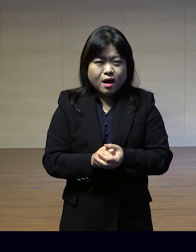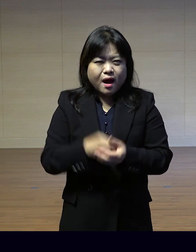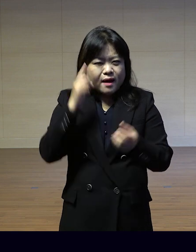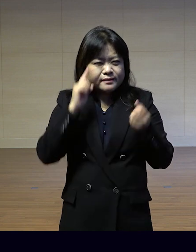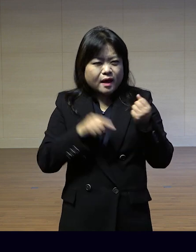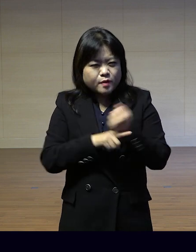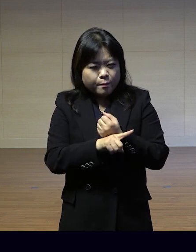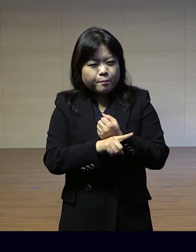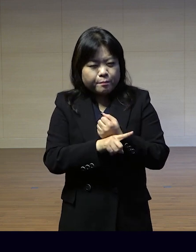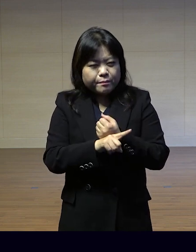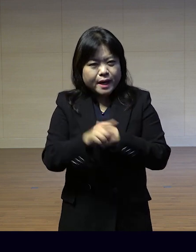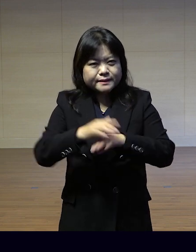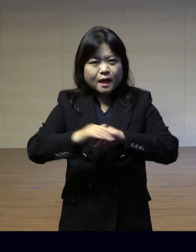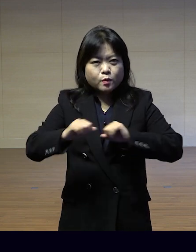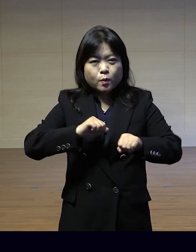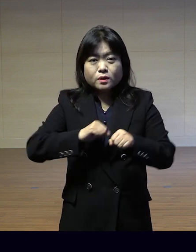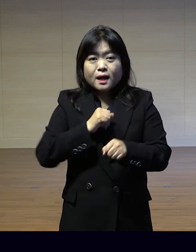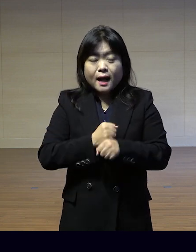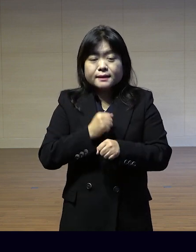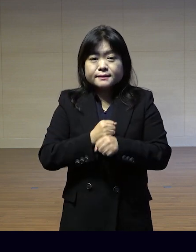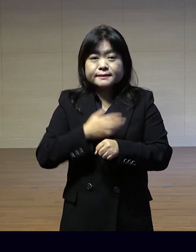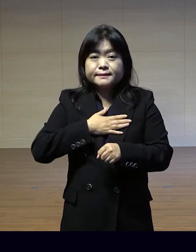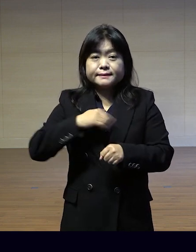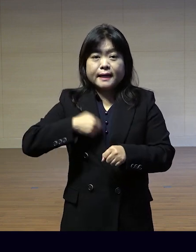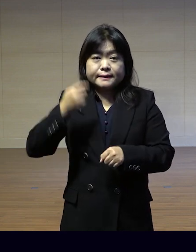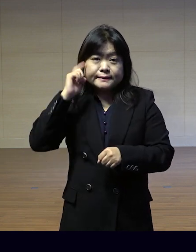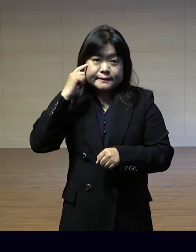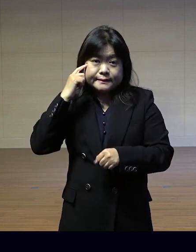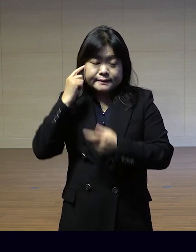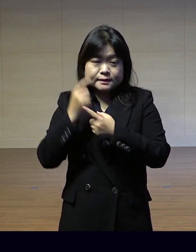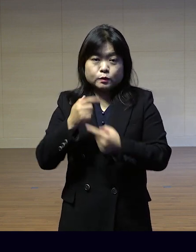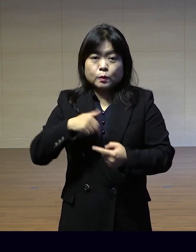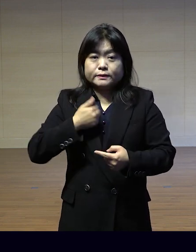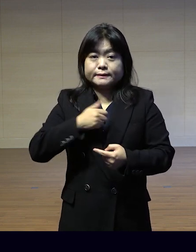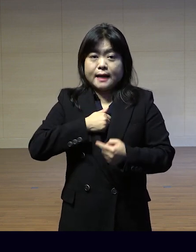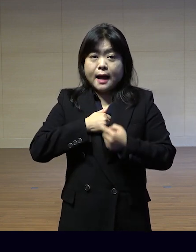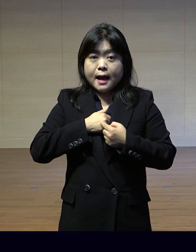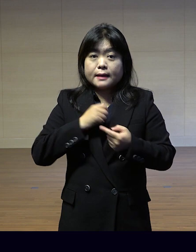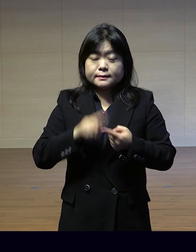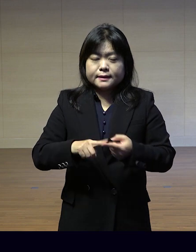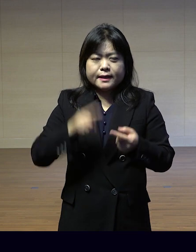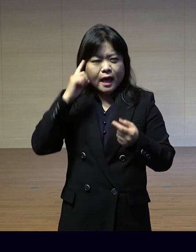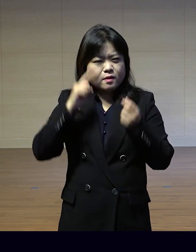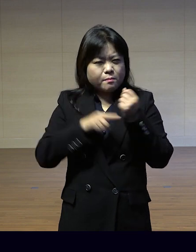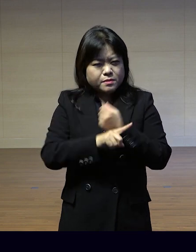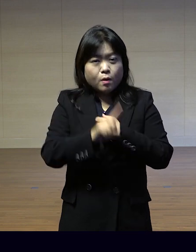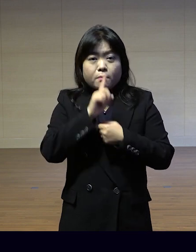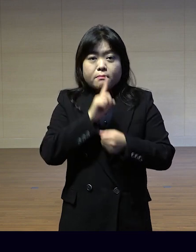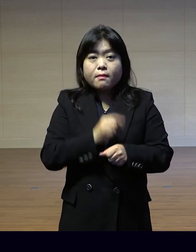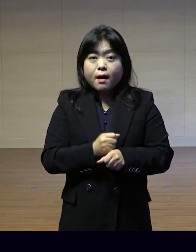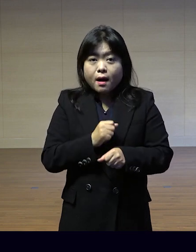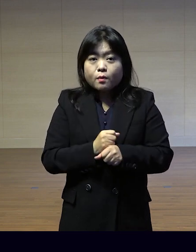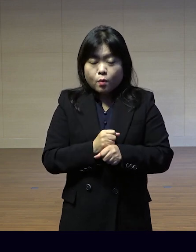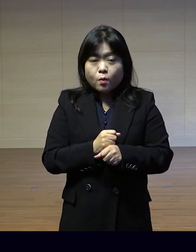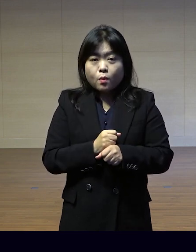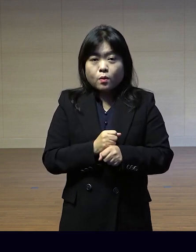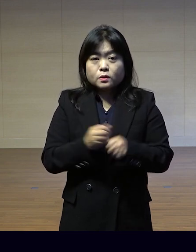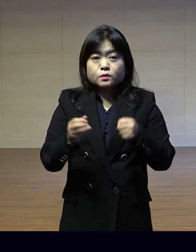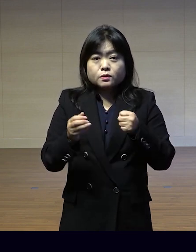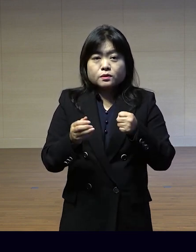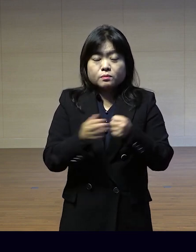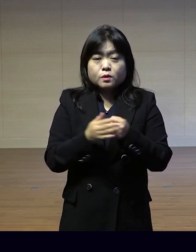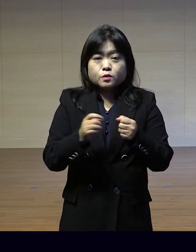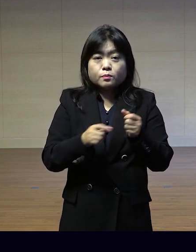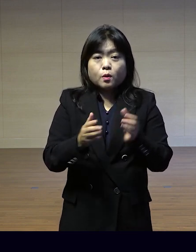개념화 작용을 하는 우리 자기 의식 또는 자아를 개념이라고도 하고 또 그